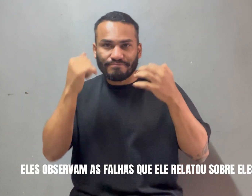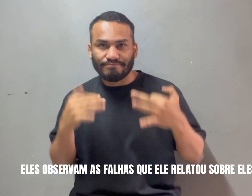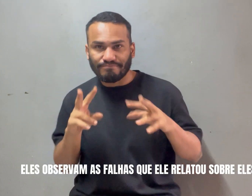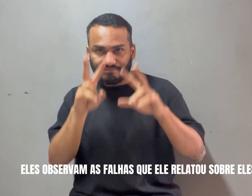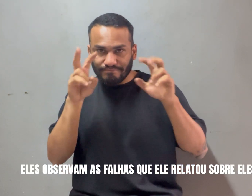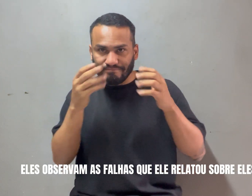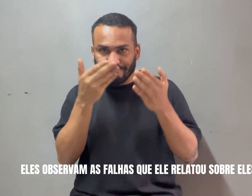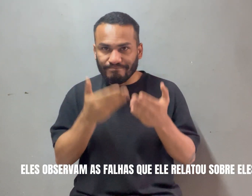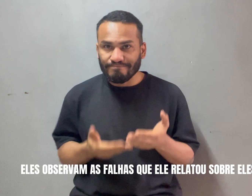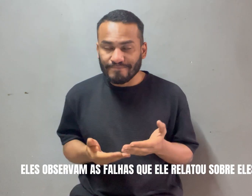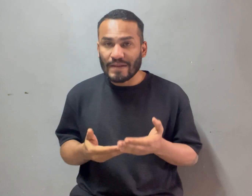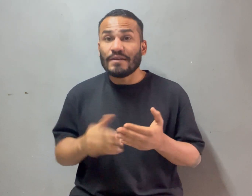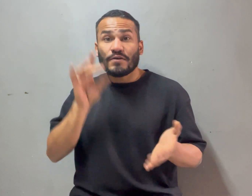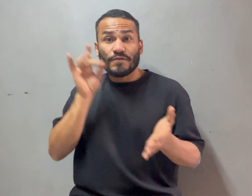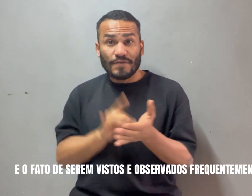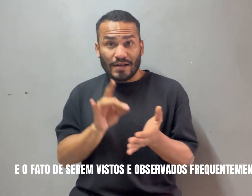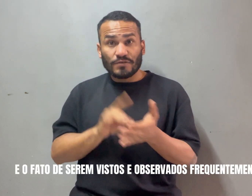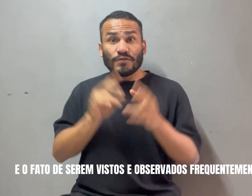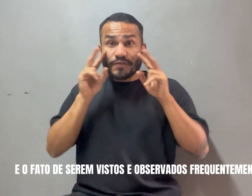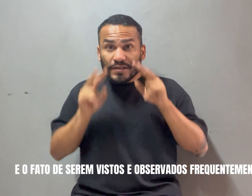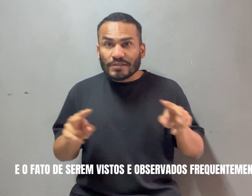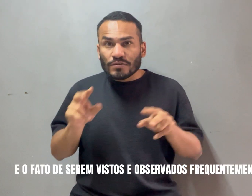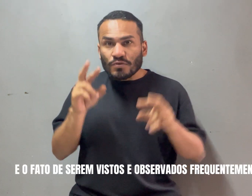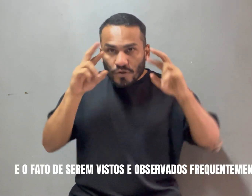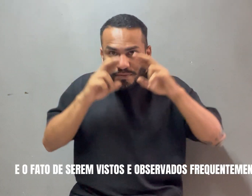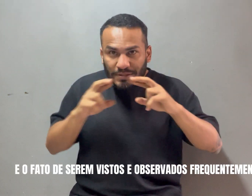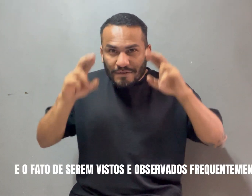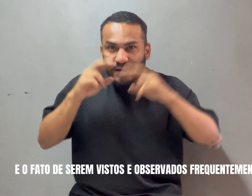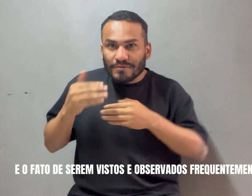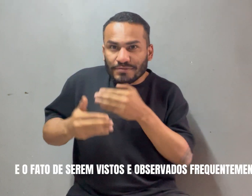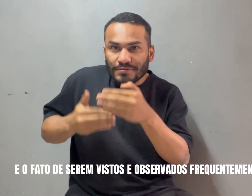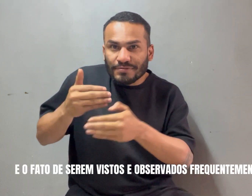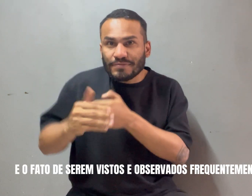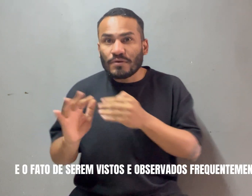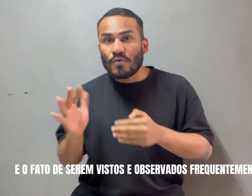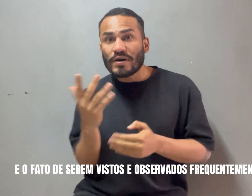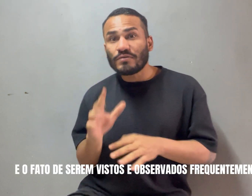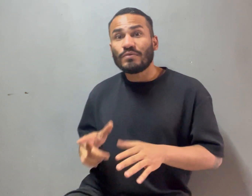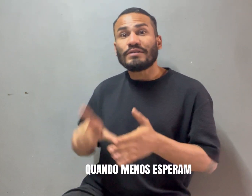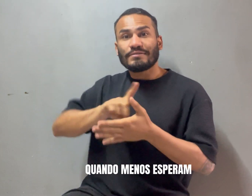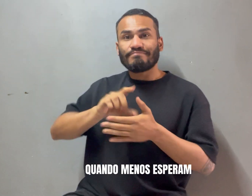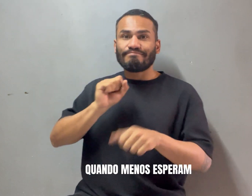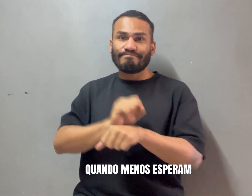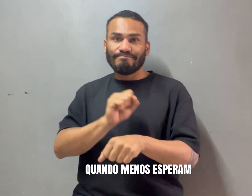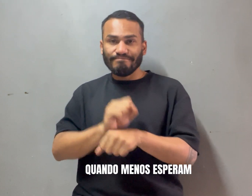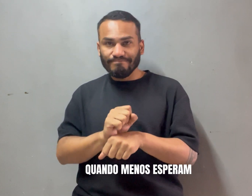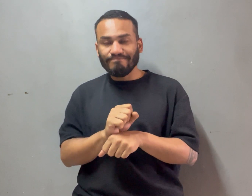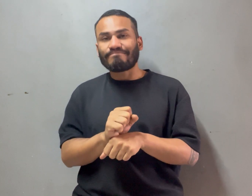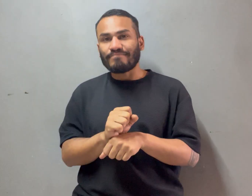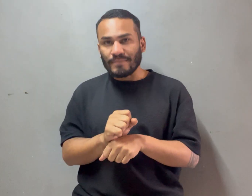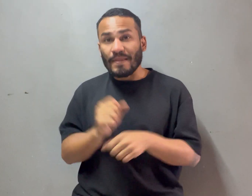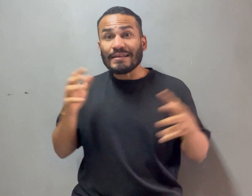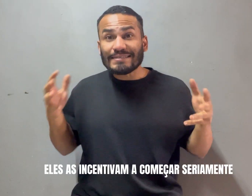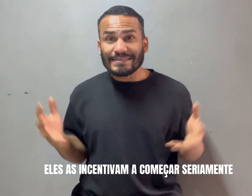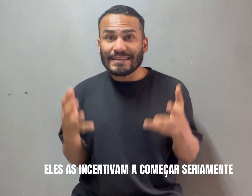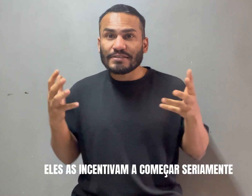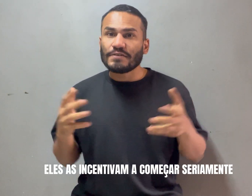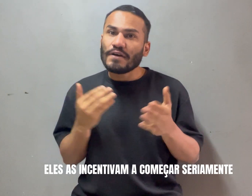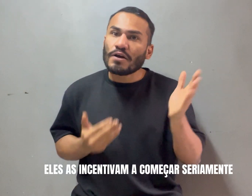ele relatou sobre eles e o fato de serem vistos e observados frequentemente quando menos esperam. Eles as